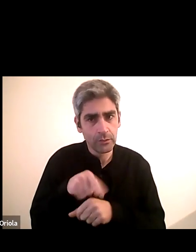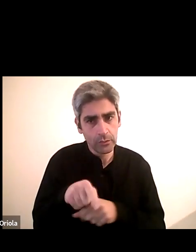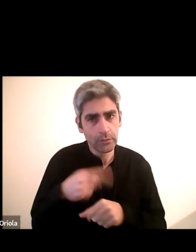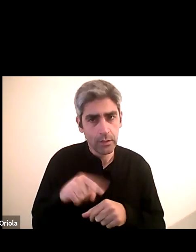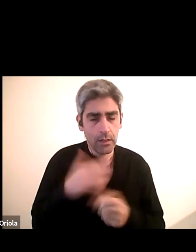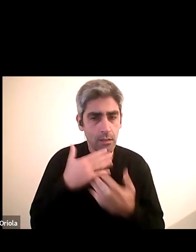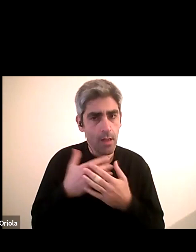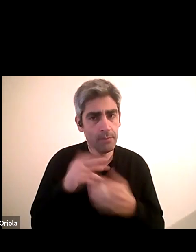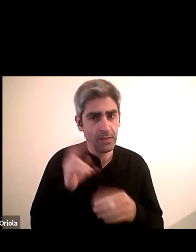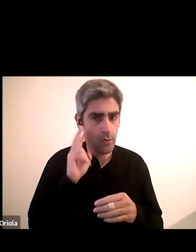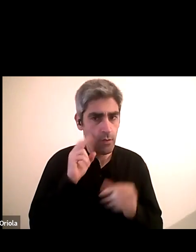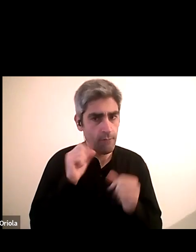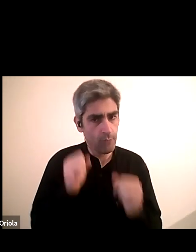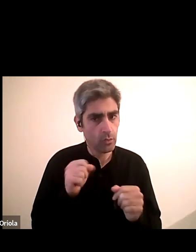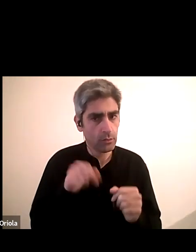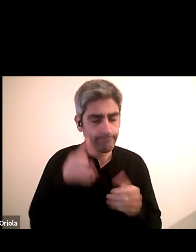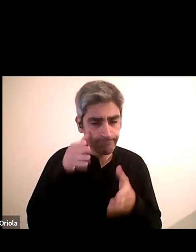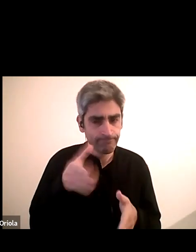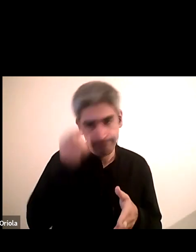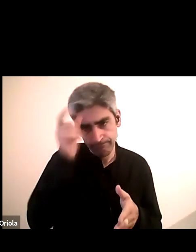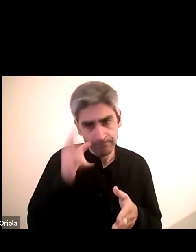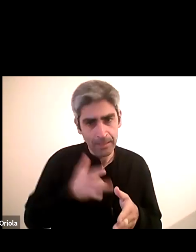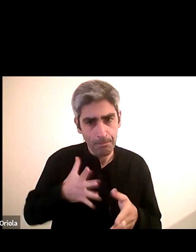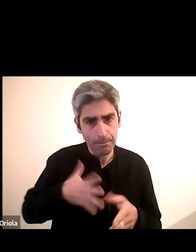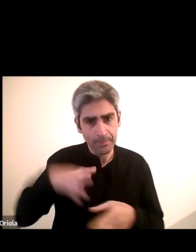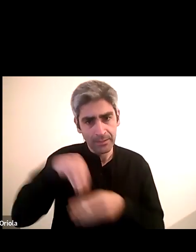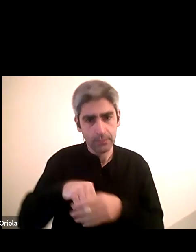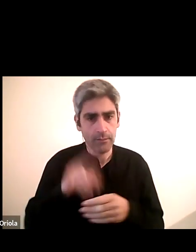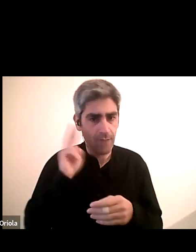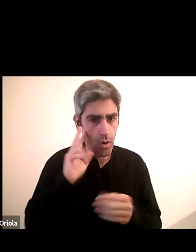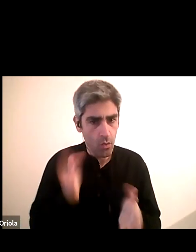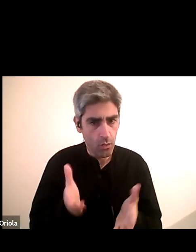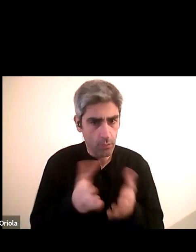ganham força nas empresas.